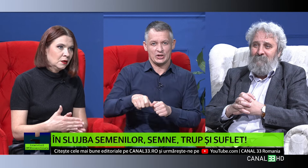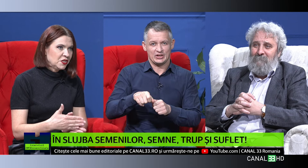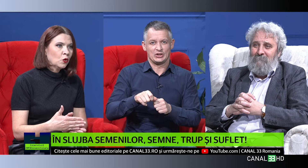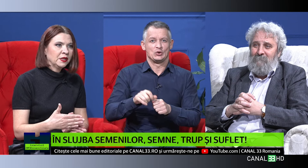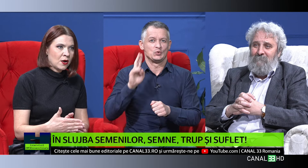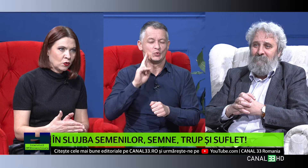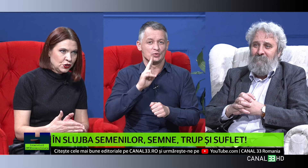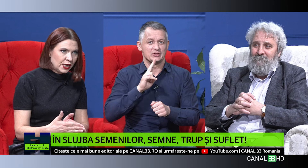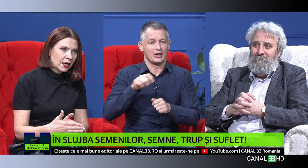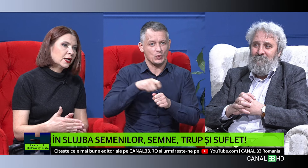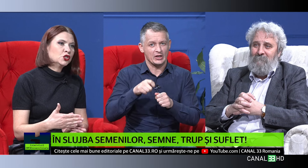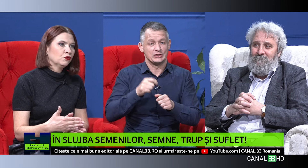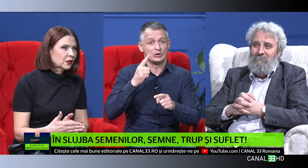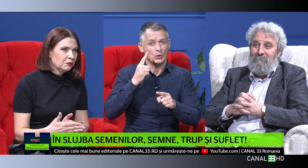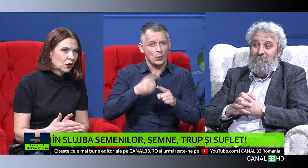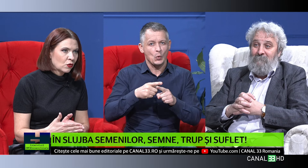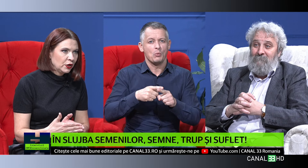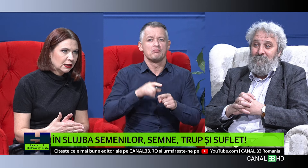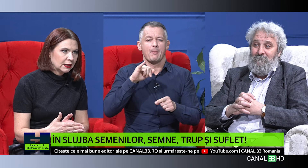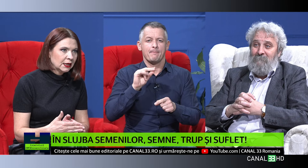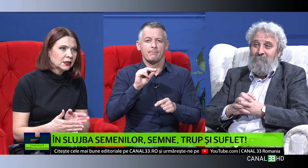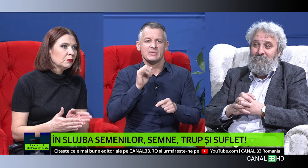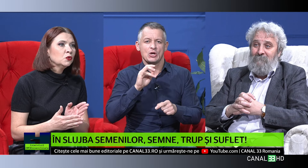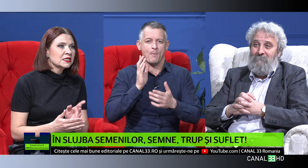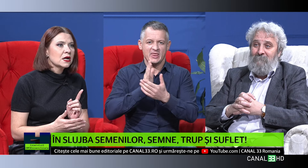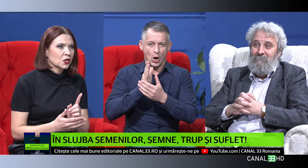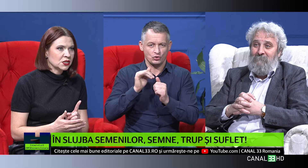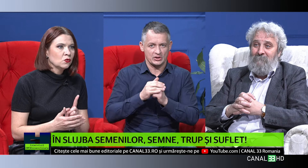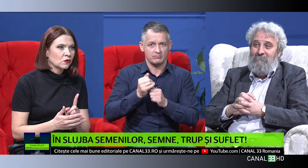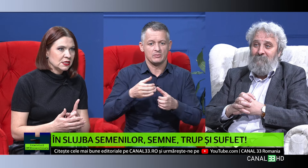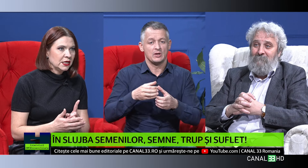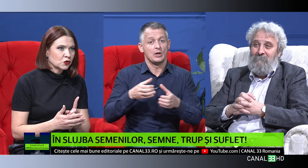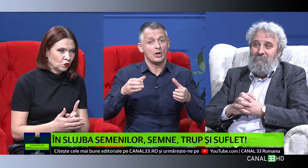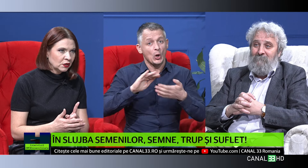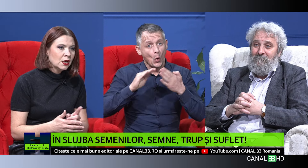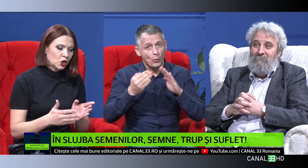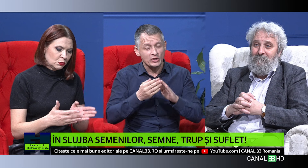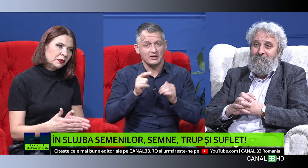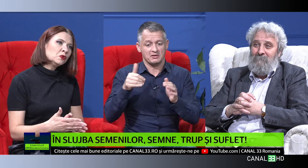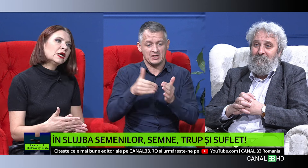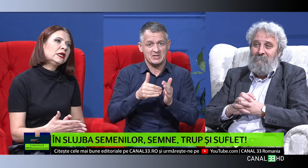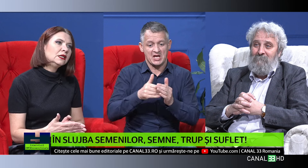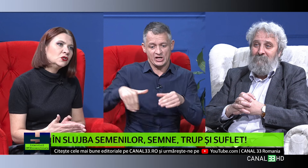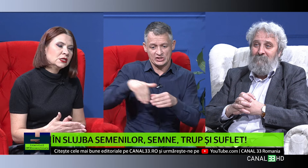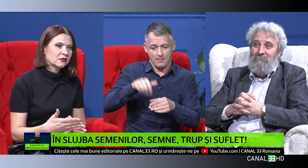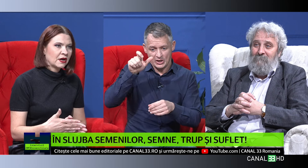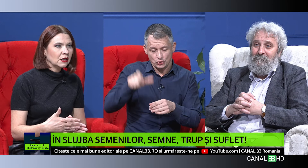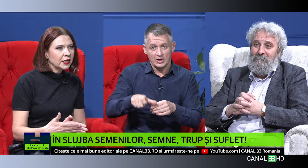în psihopedagogie, care știu foarte bine comunitatea, trebuie doar să angajeze un consilier surd și în momentul în care ei decid să facă